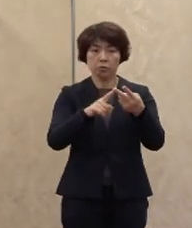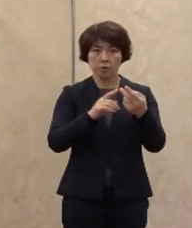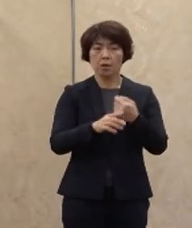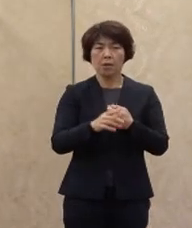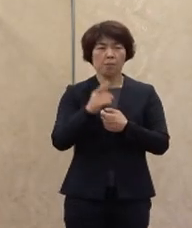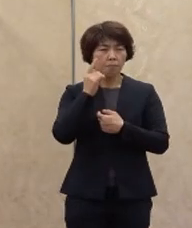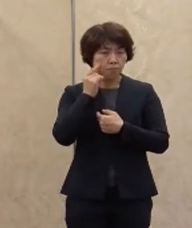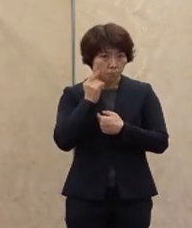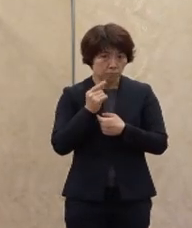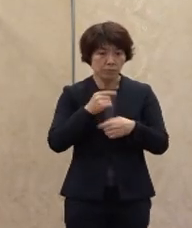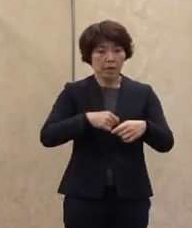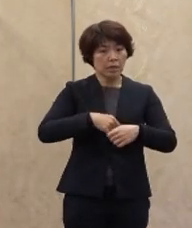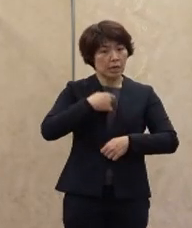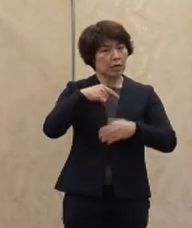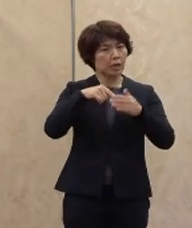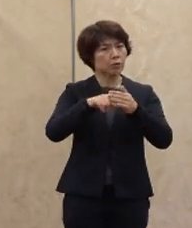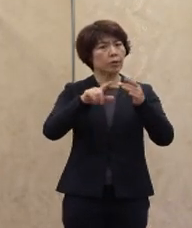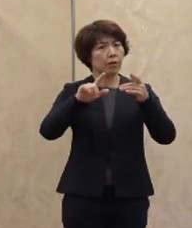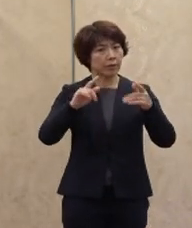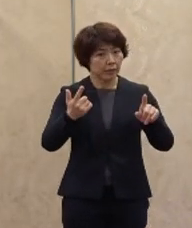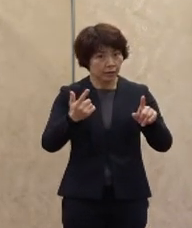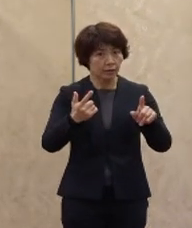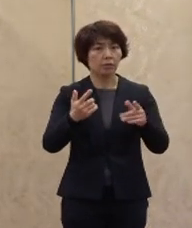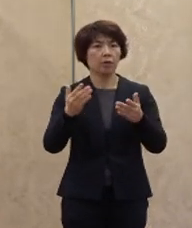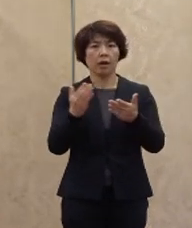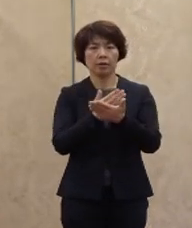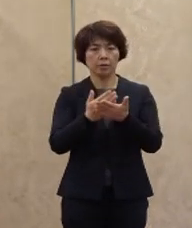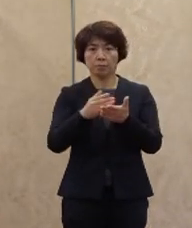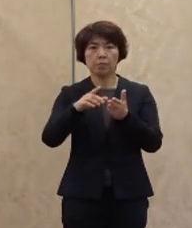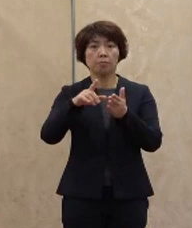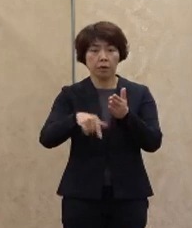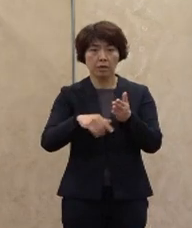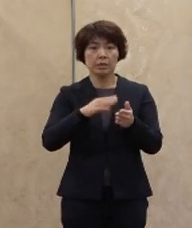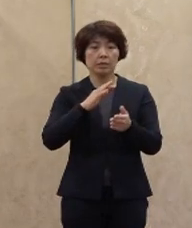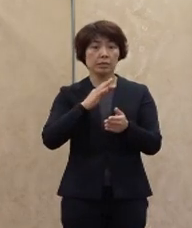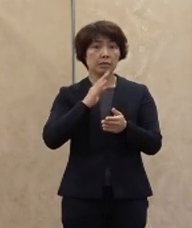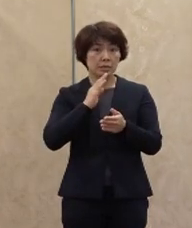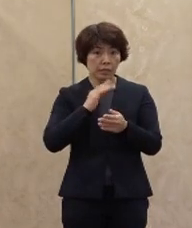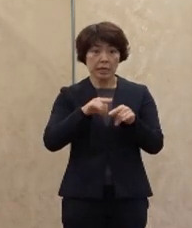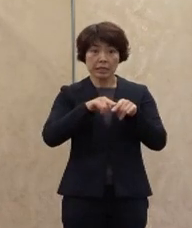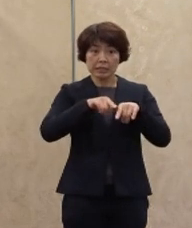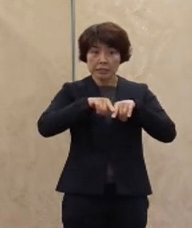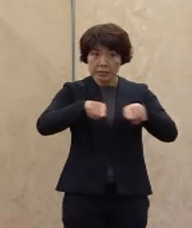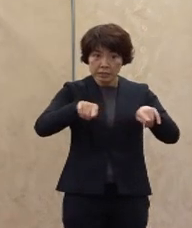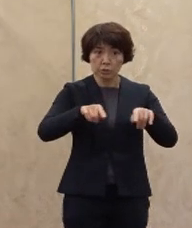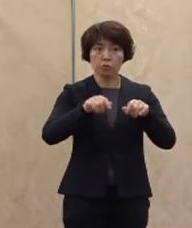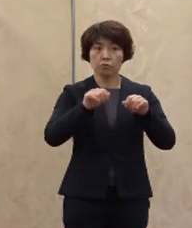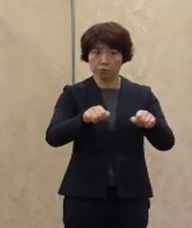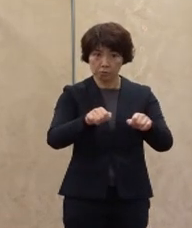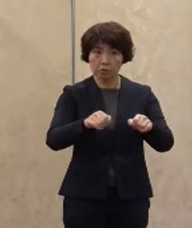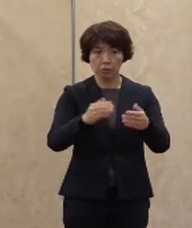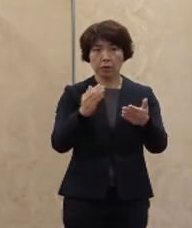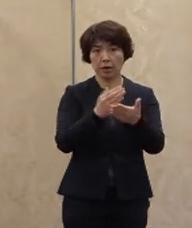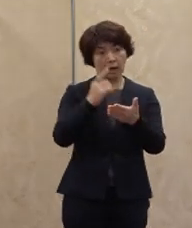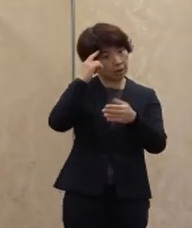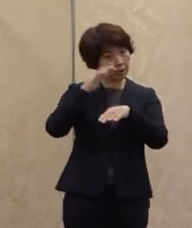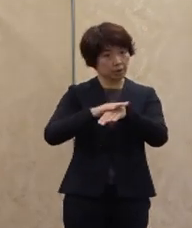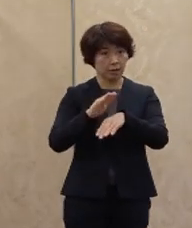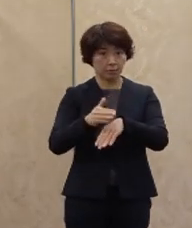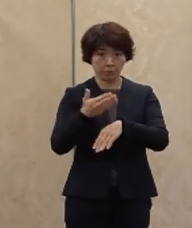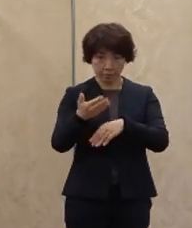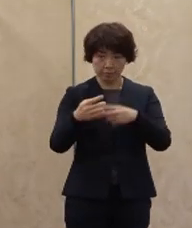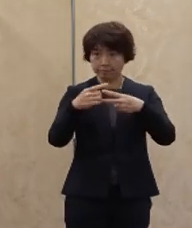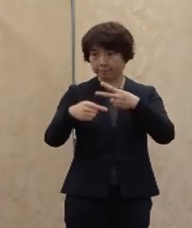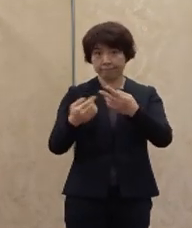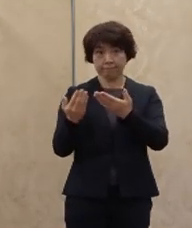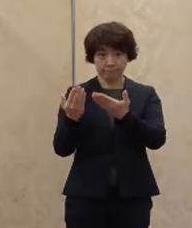ですが、正当な理由に当たらないと判断した場合は実際に指示まで行うするかお考えというのはありますか。 まずあ